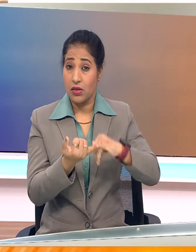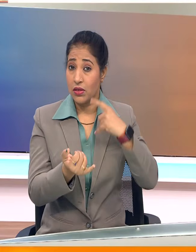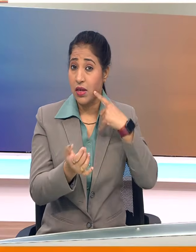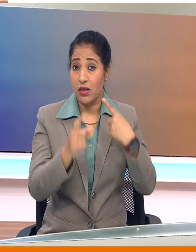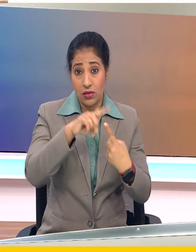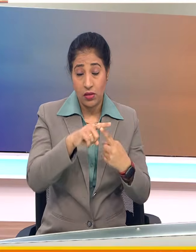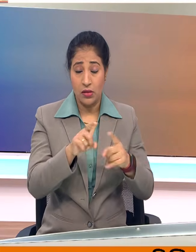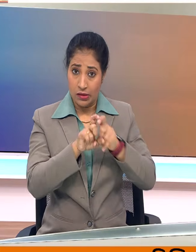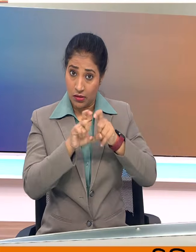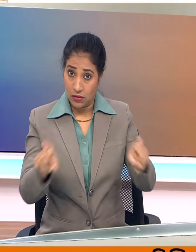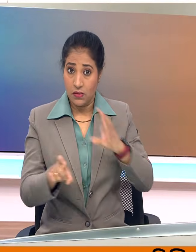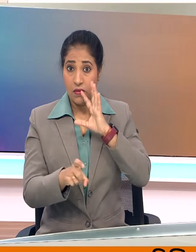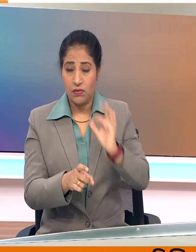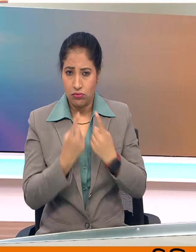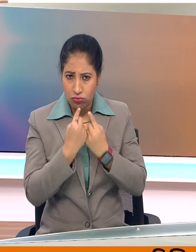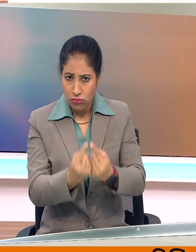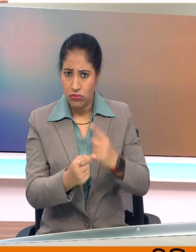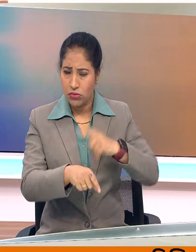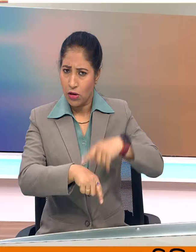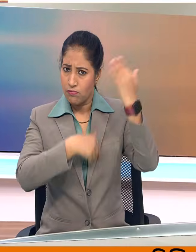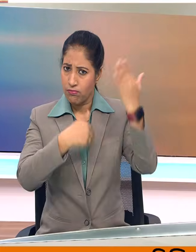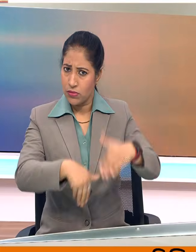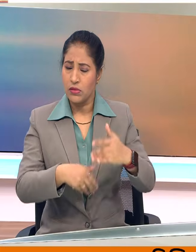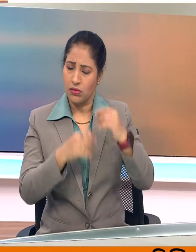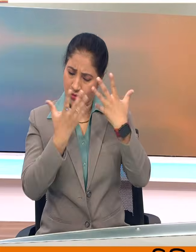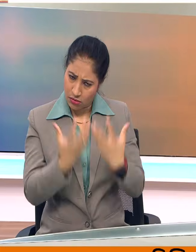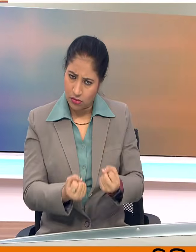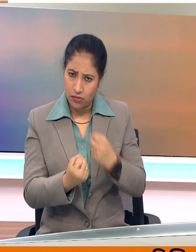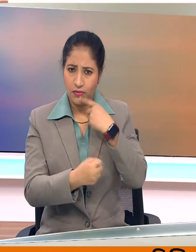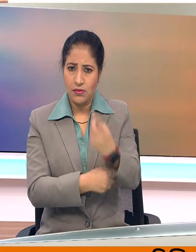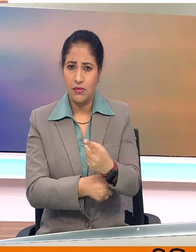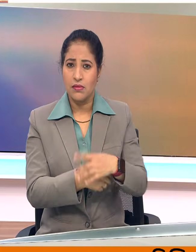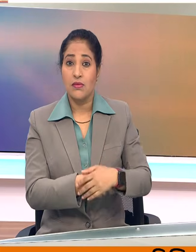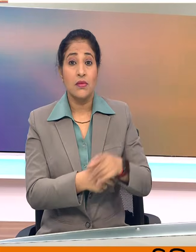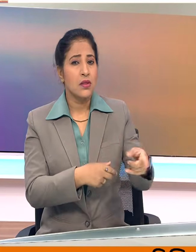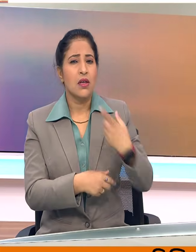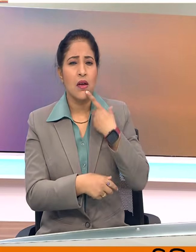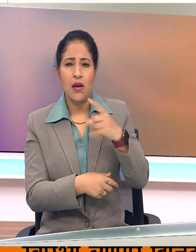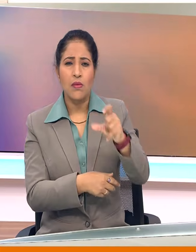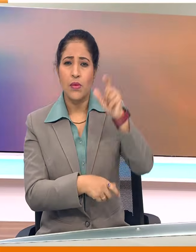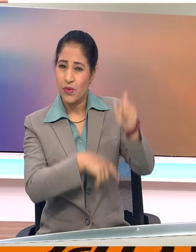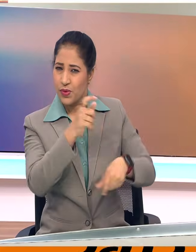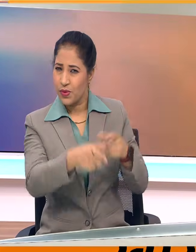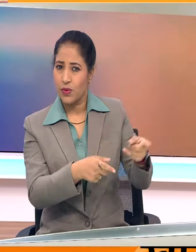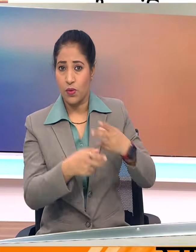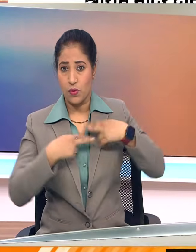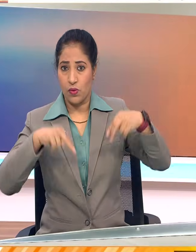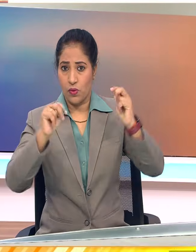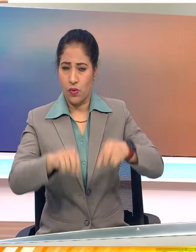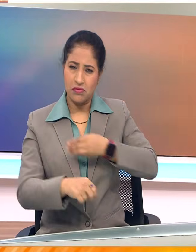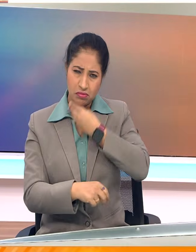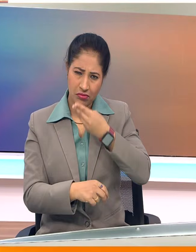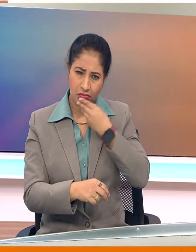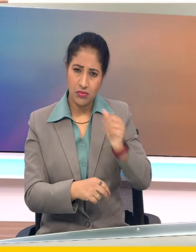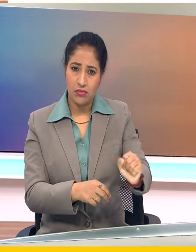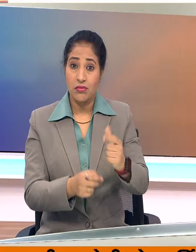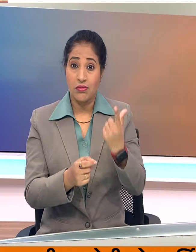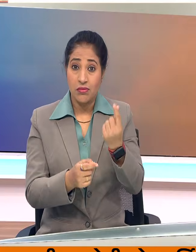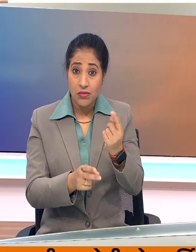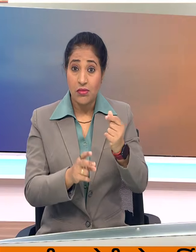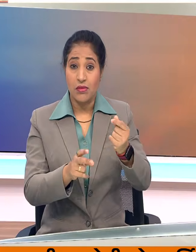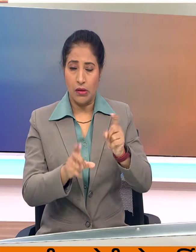निष्पक्ष और समयबद्ध जांच कराने की मांग की गई है। याचिकाकर्ताओं ने कोर्ट से अपील की है कि